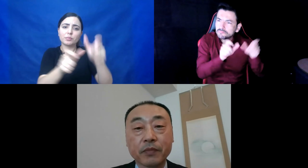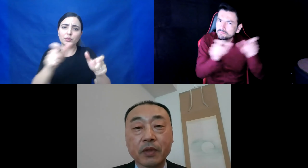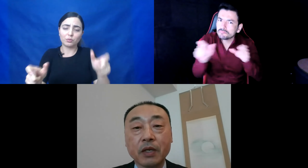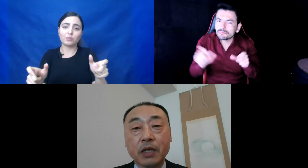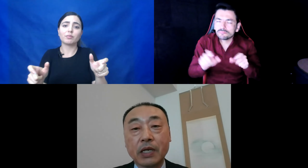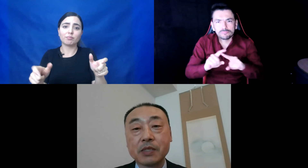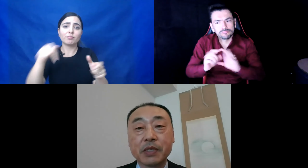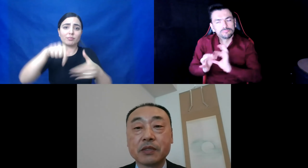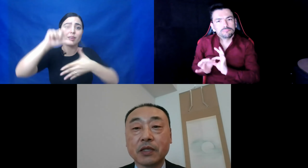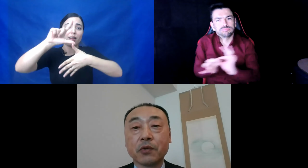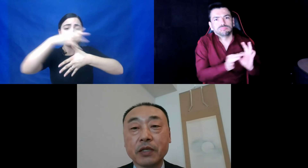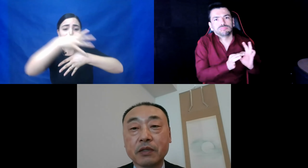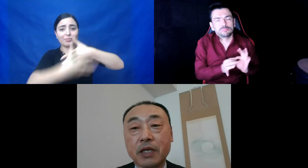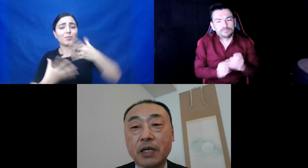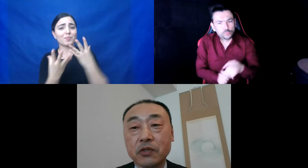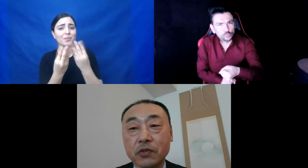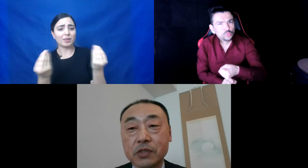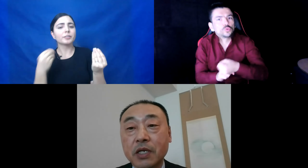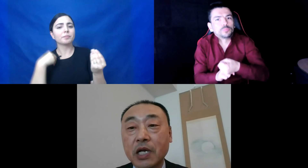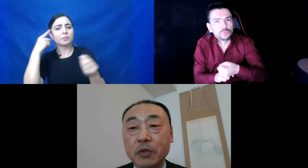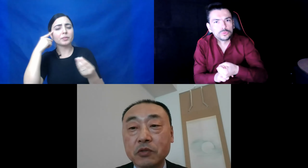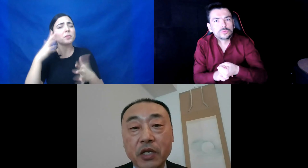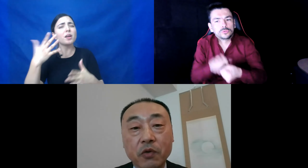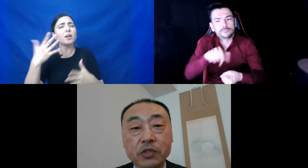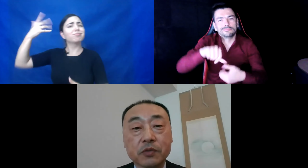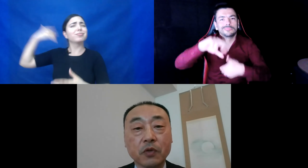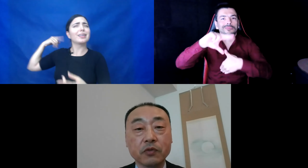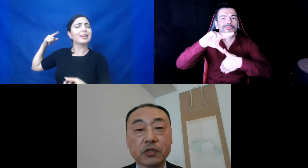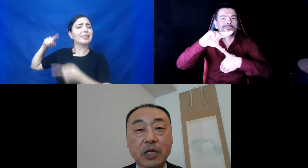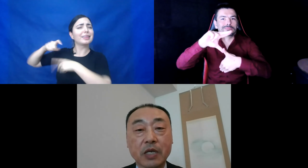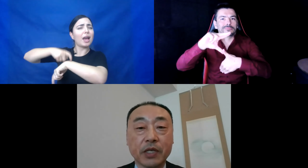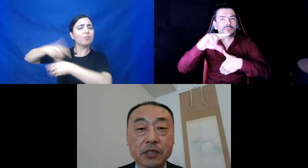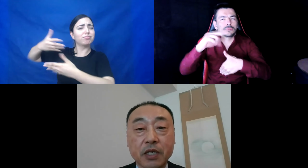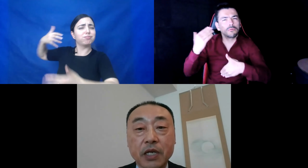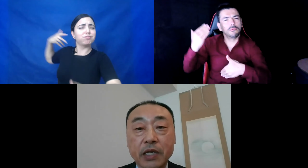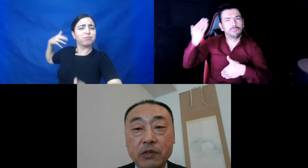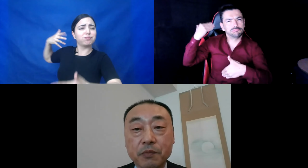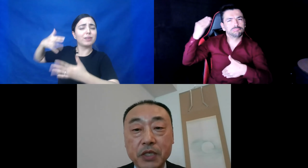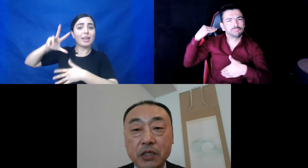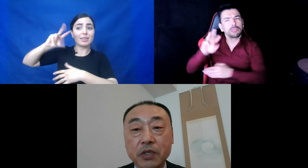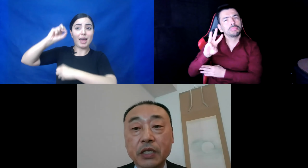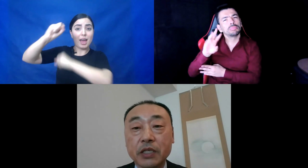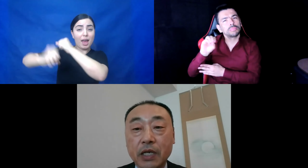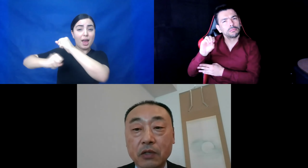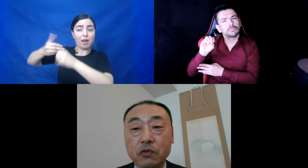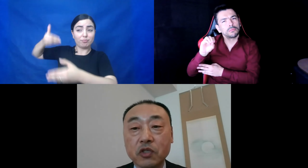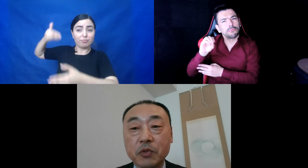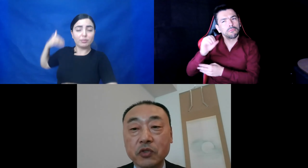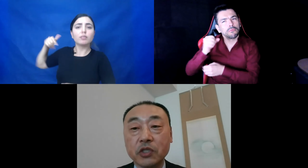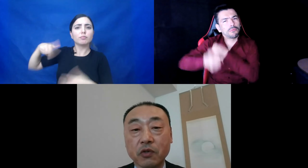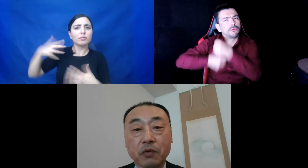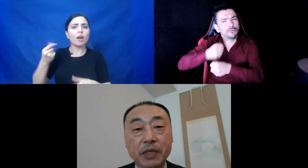In helping hace más the people de 30 of Latin años, for Japón over creó 30 years, fondos japones. Japan has y ha